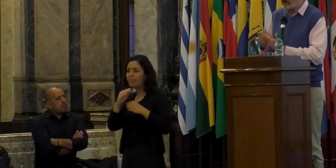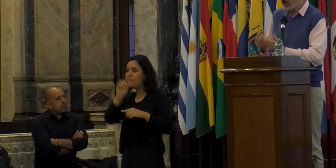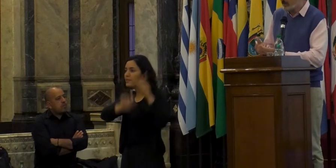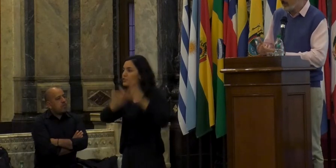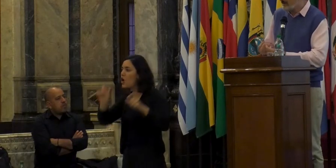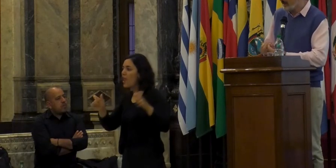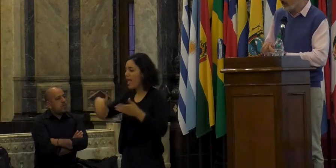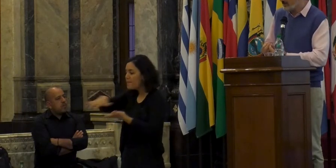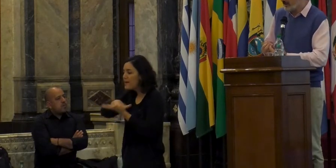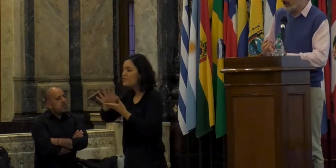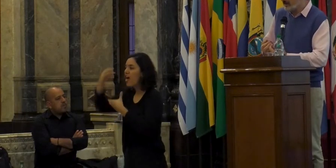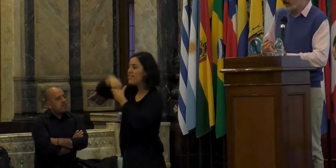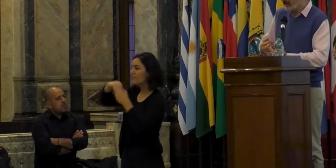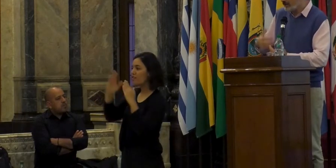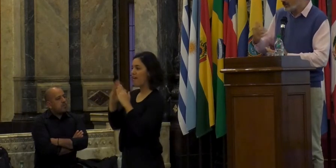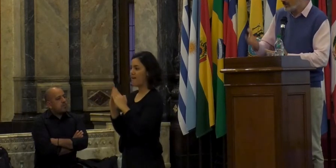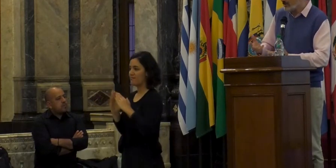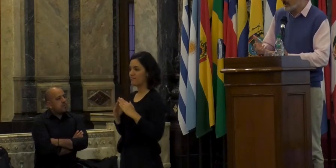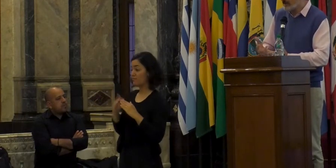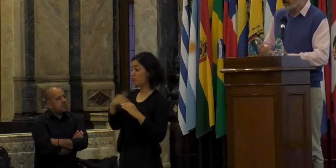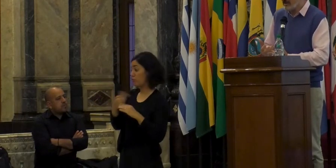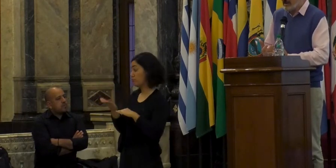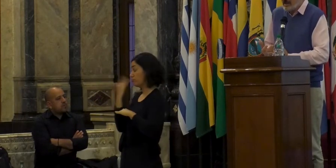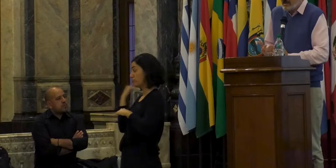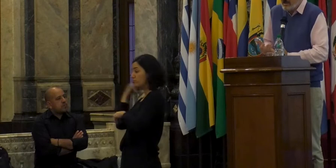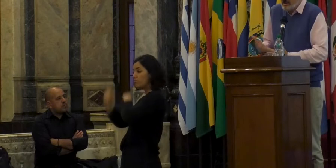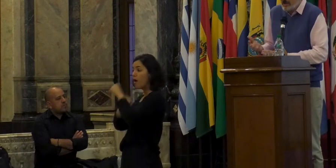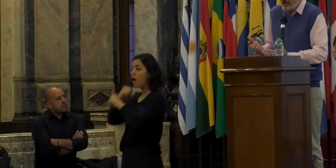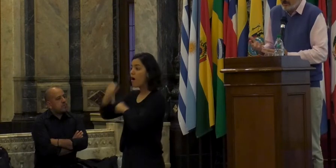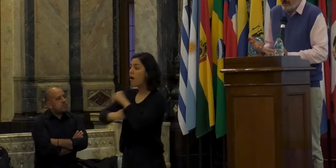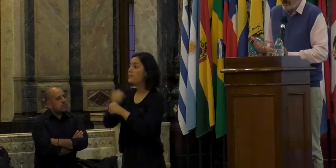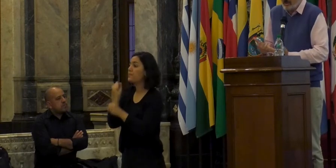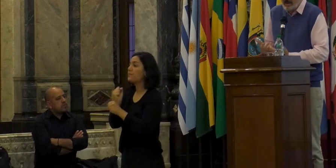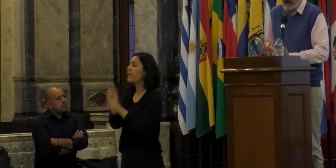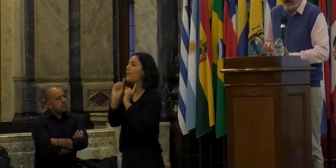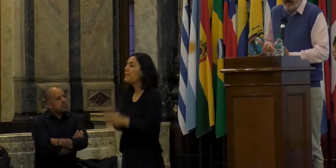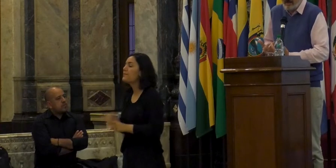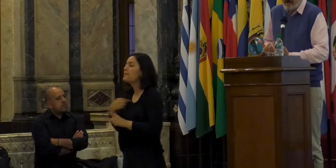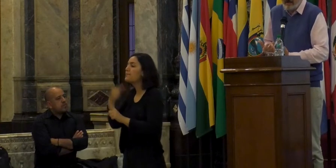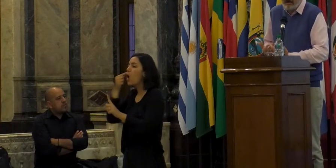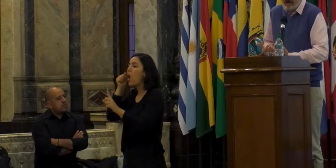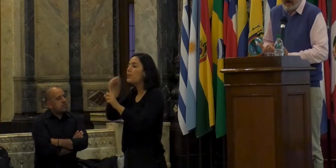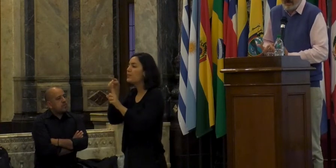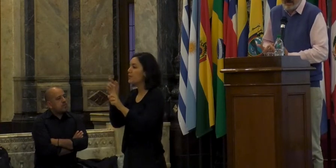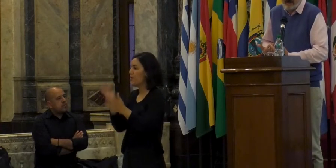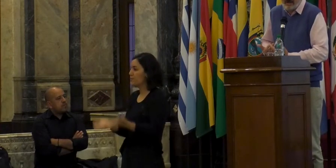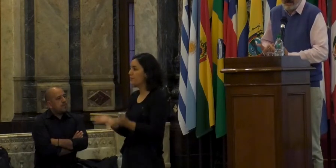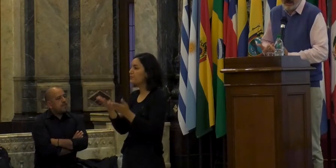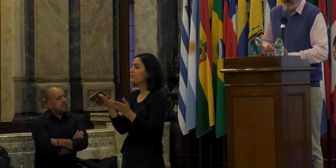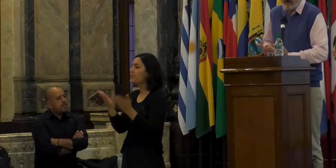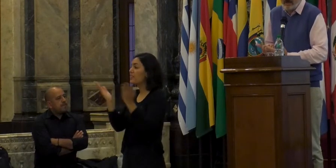de los espacios domésticos que he venido trabajando en los últimos años y de mi objeto de estudio, que yo creo